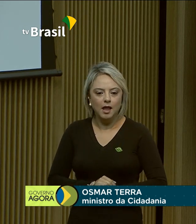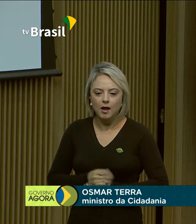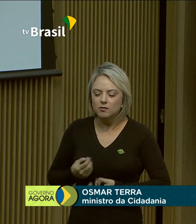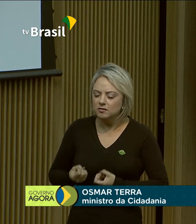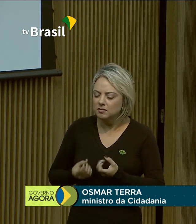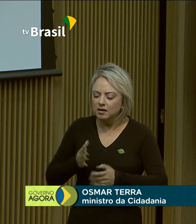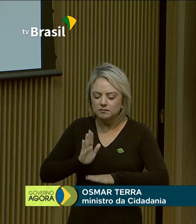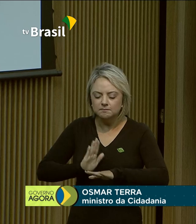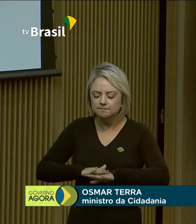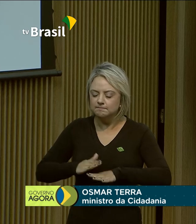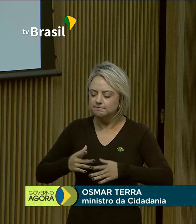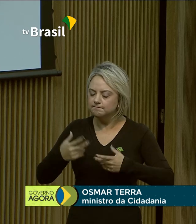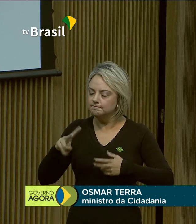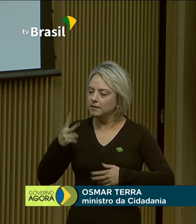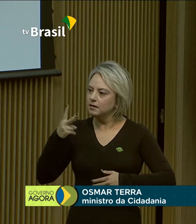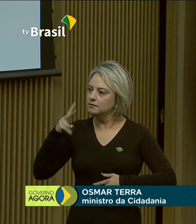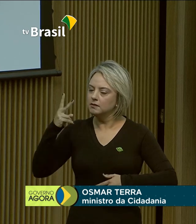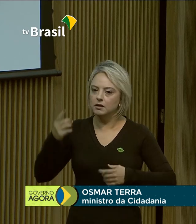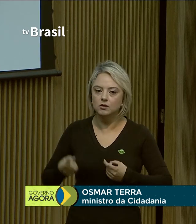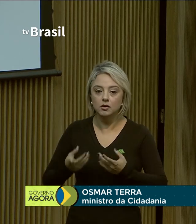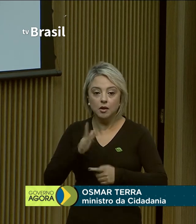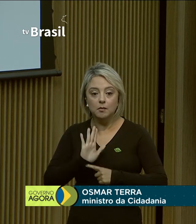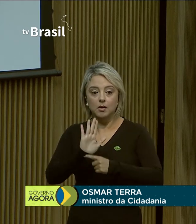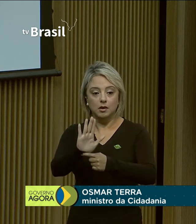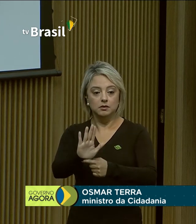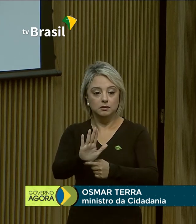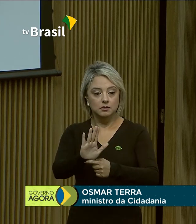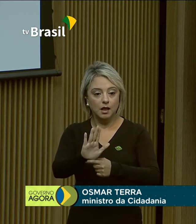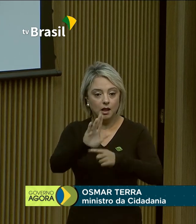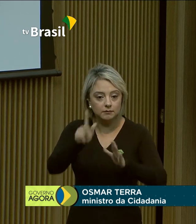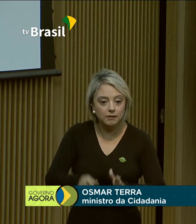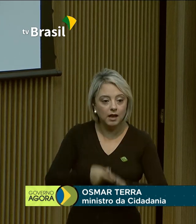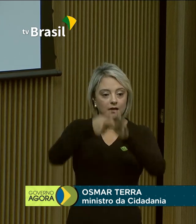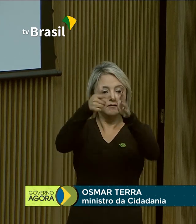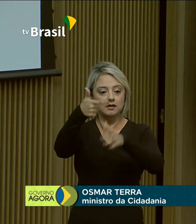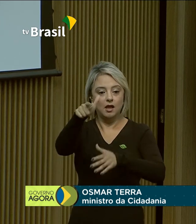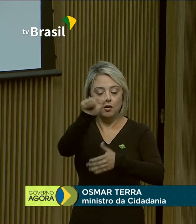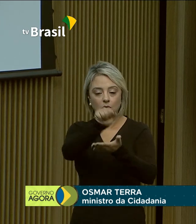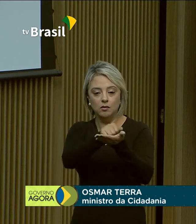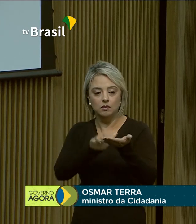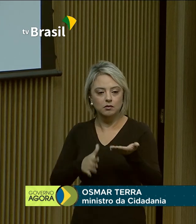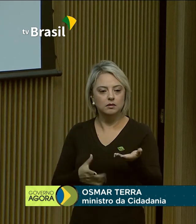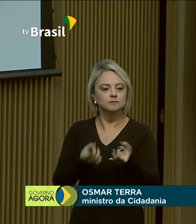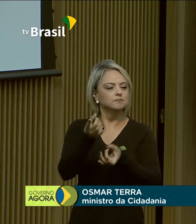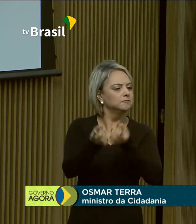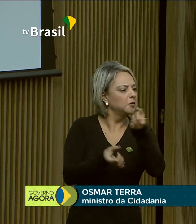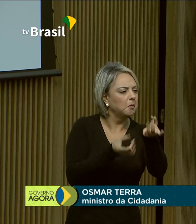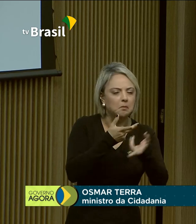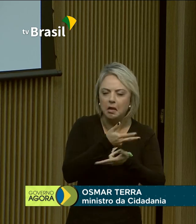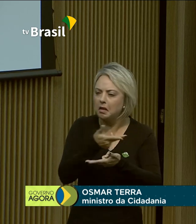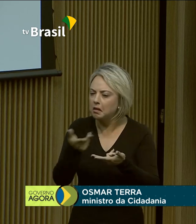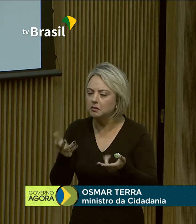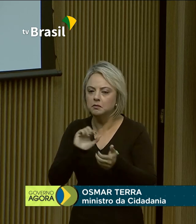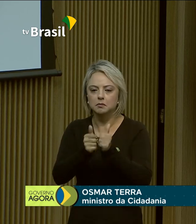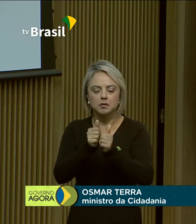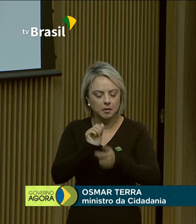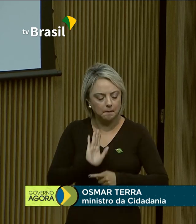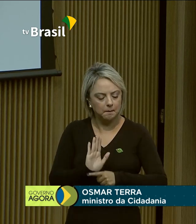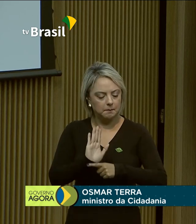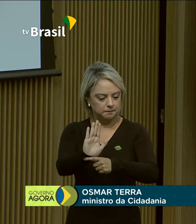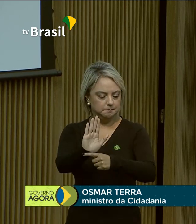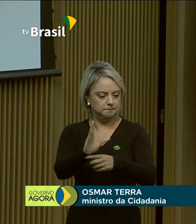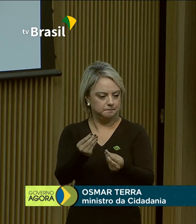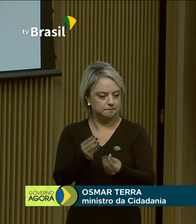mais preciosa, né? É isso que pode nos ajudar a alavancar as outras atividades, o comércio, tudo, o futebol pode ajudar